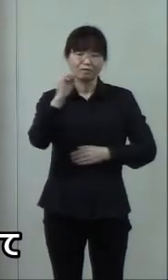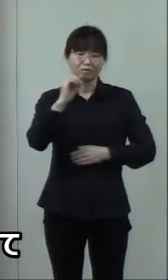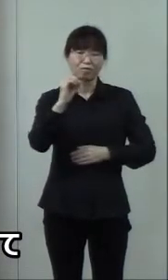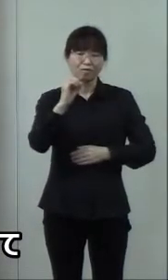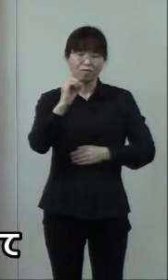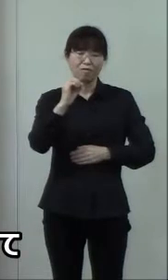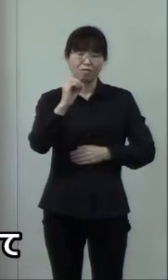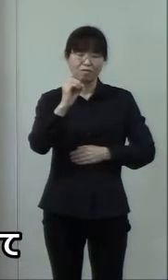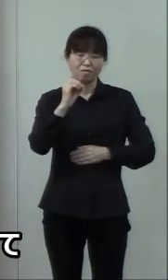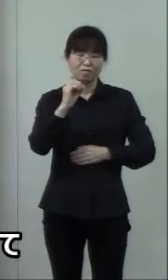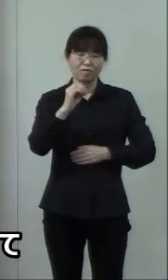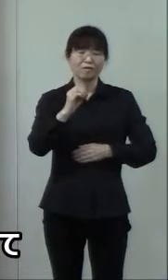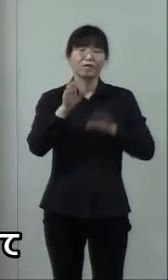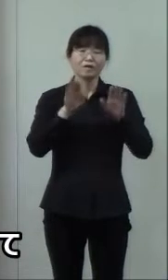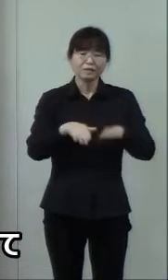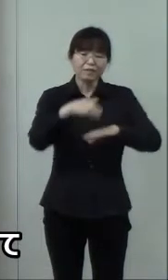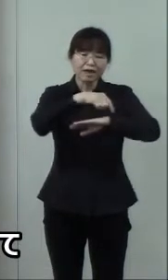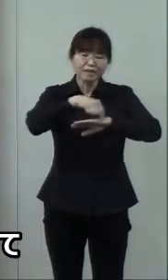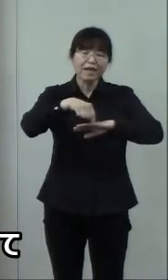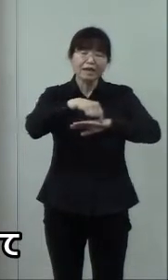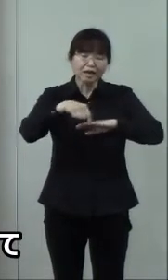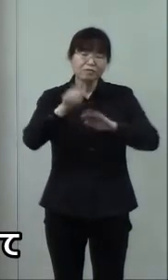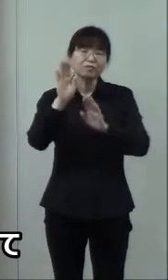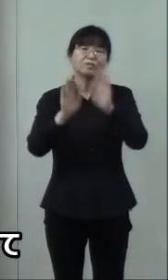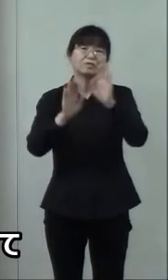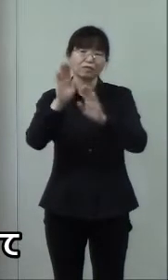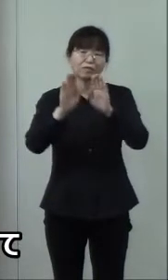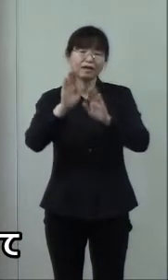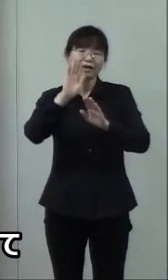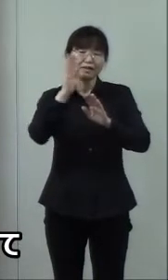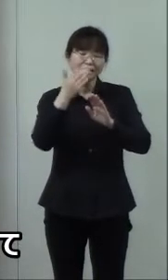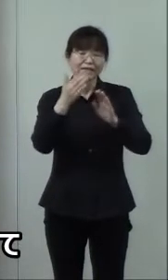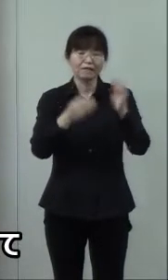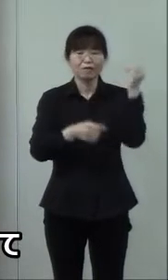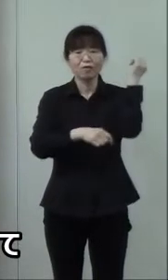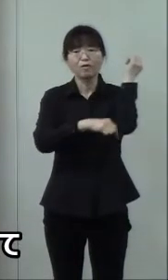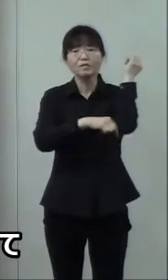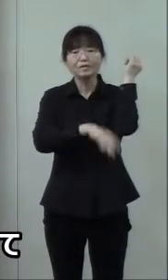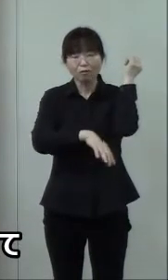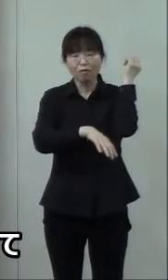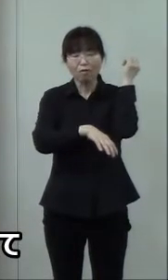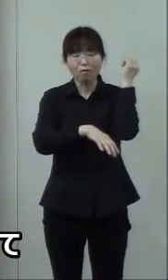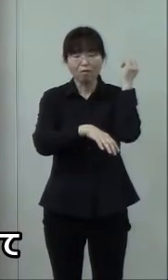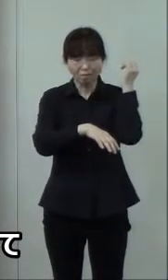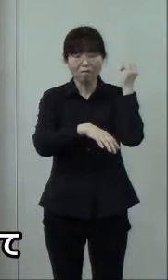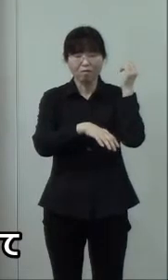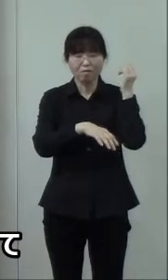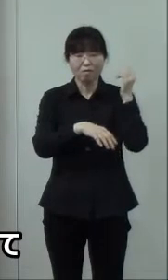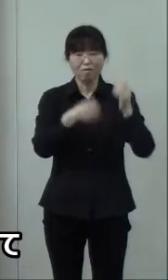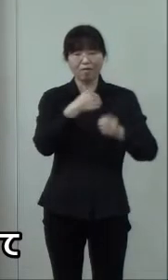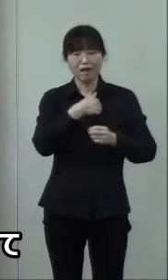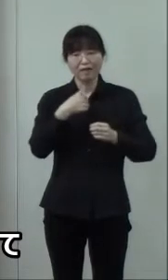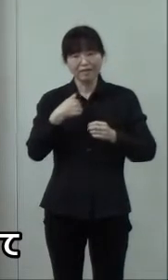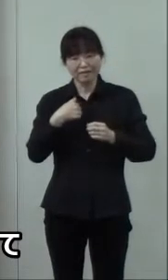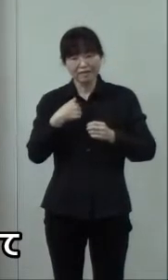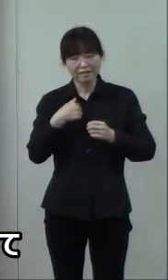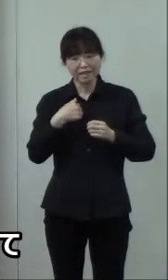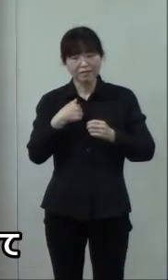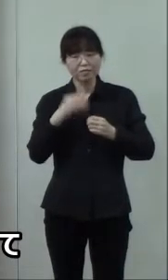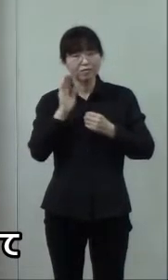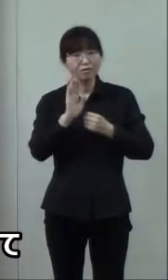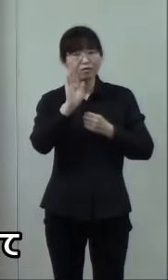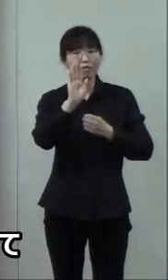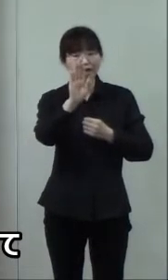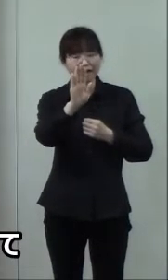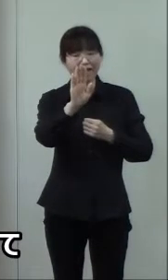画とかの段階ではありますけども、なんとなく下地ができてですね、これからこれらを形に今年度